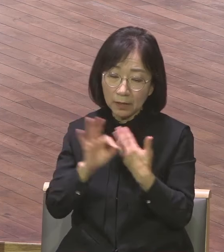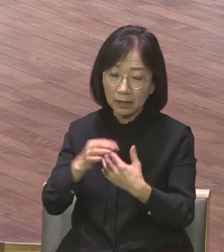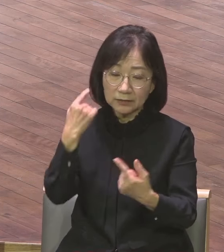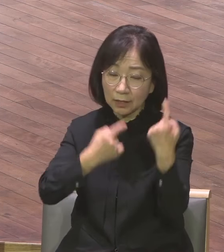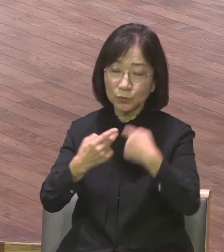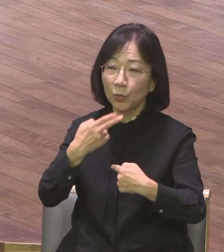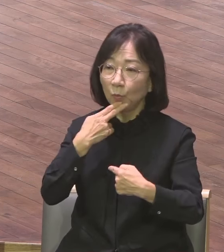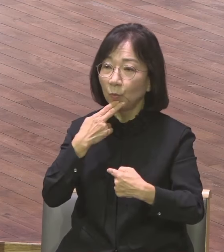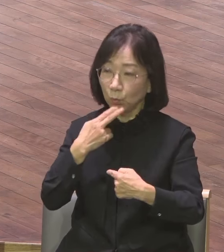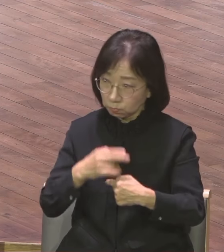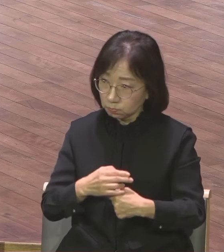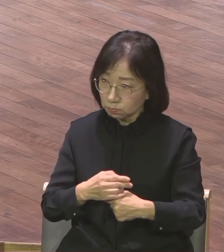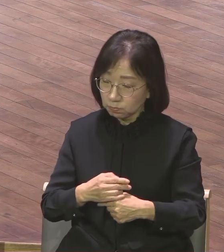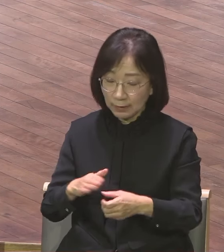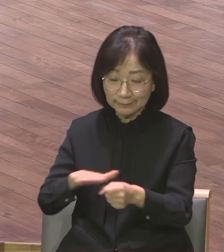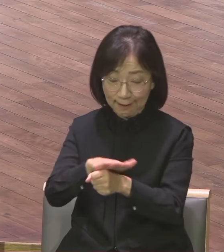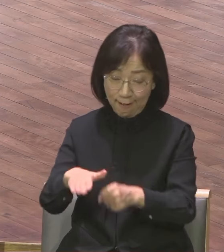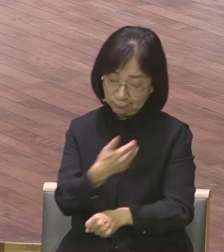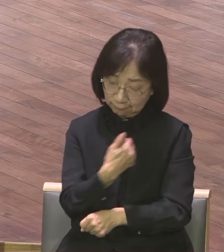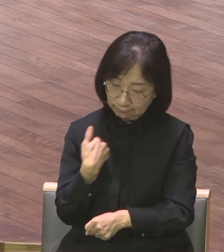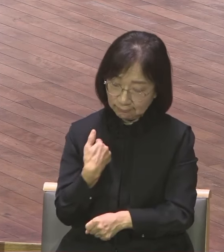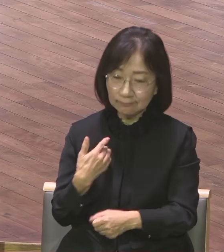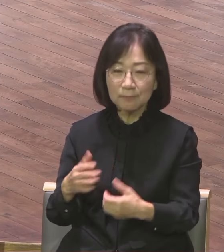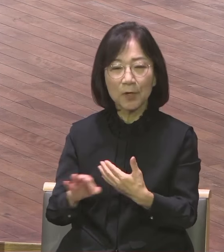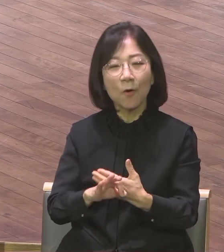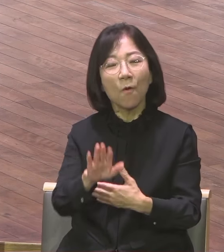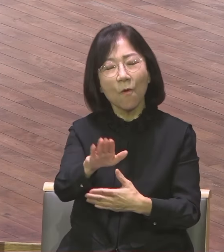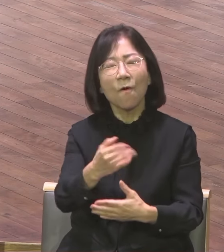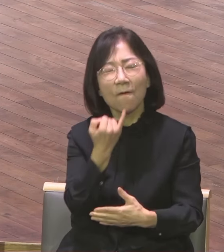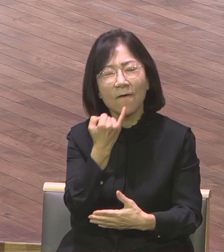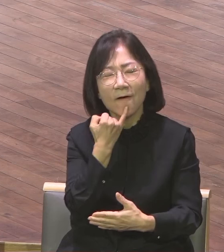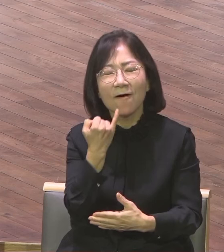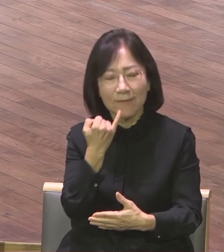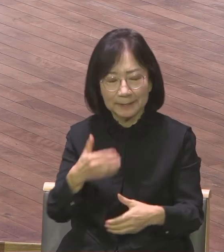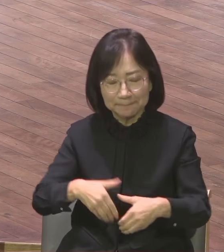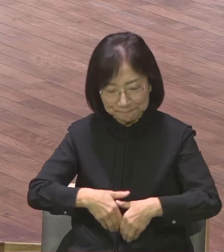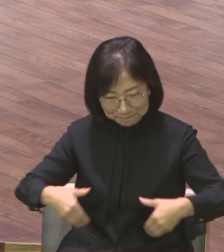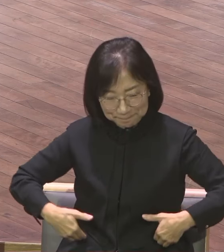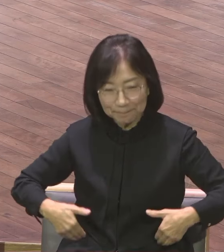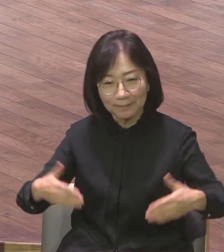다 이해하지요. 상대를 충분히 이해할 수 있죠.